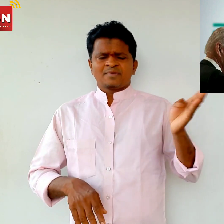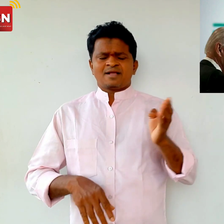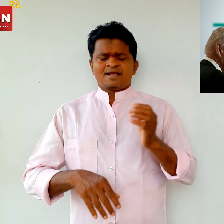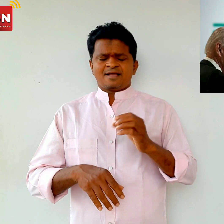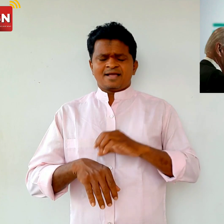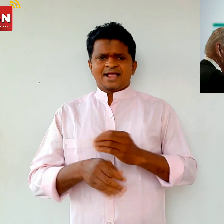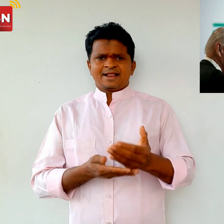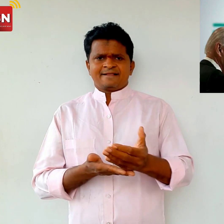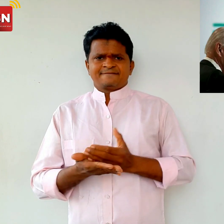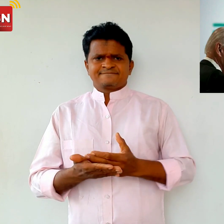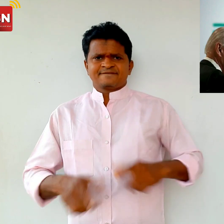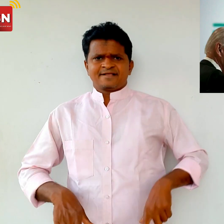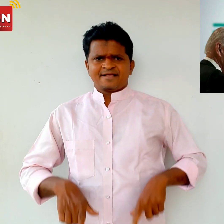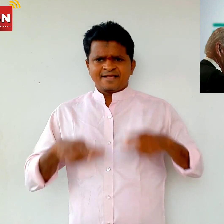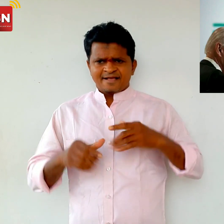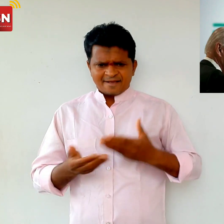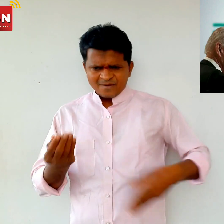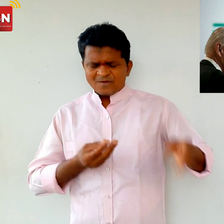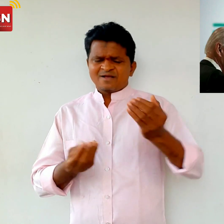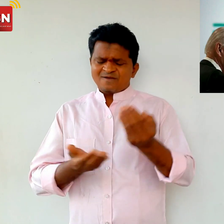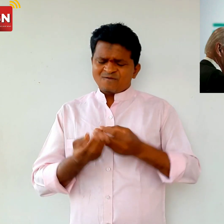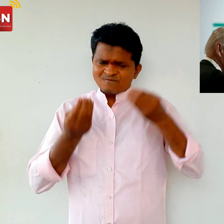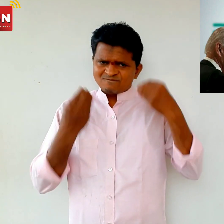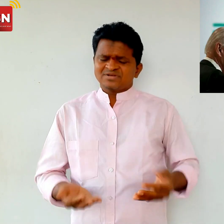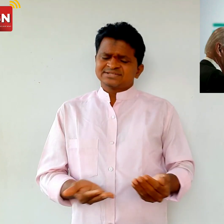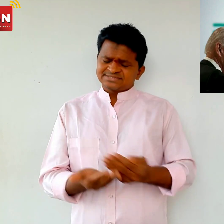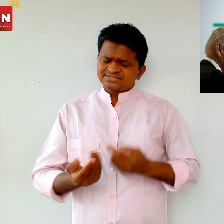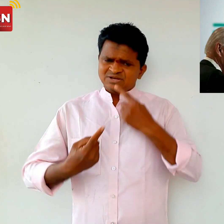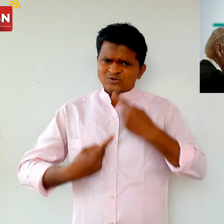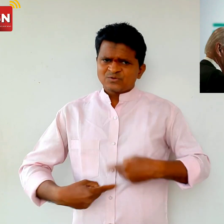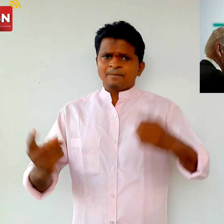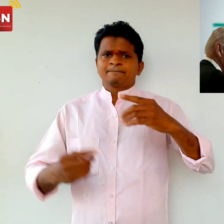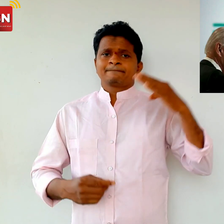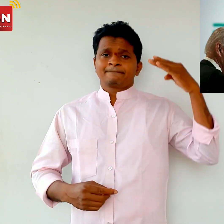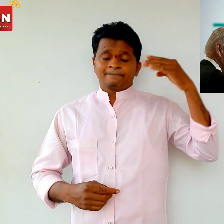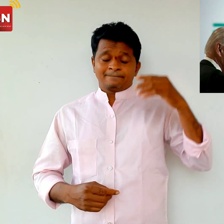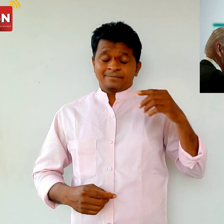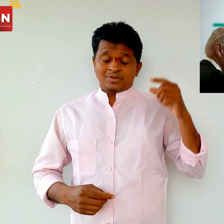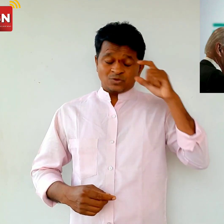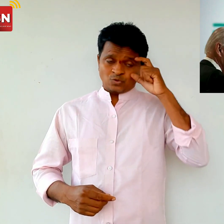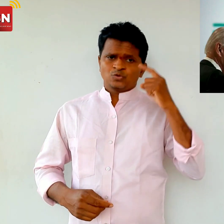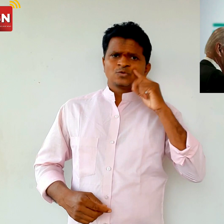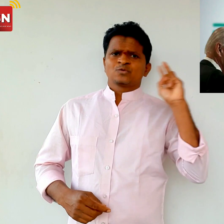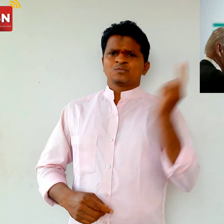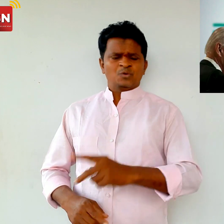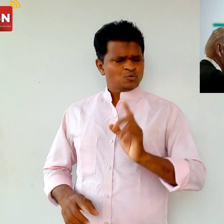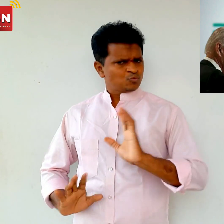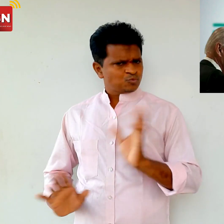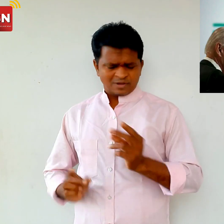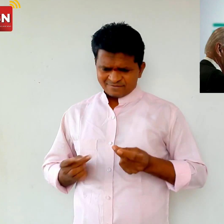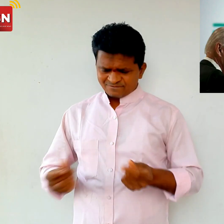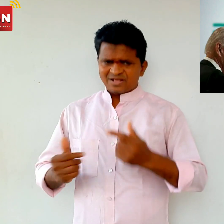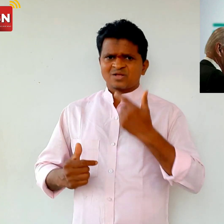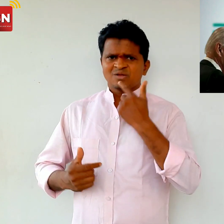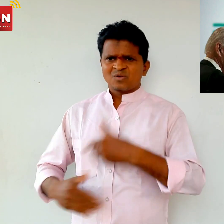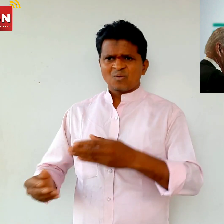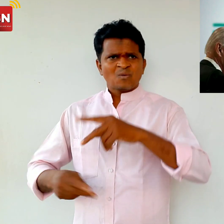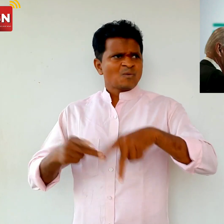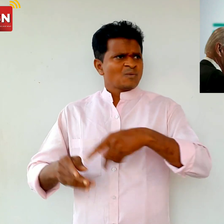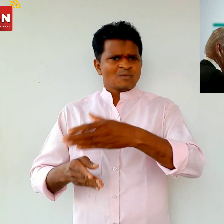జనము జీవన నారాయణించి రథాధికములకి మోసం నల్లదు. ఈ పాపరిహారాత వచ్చే